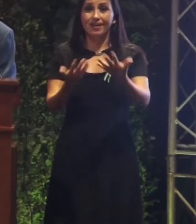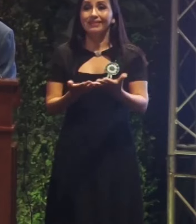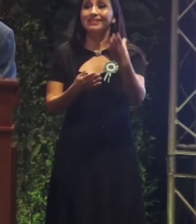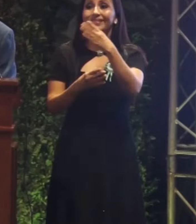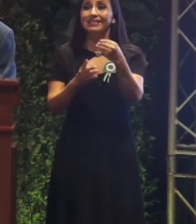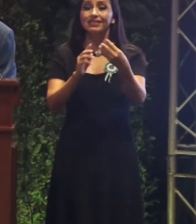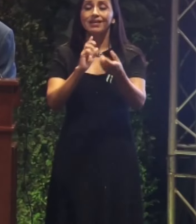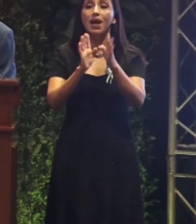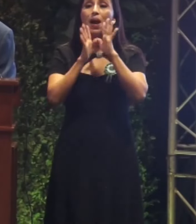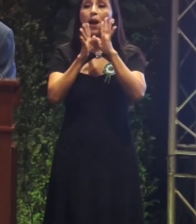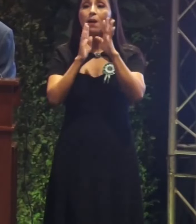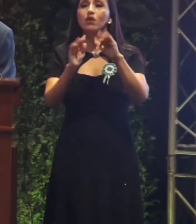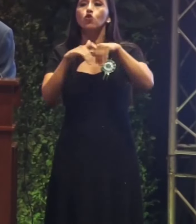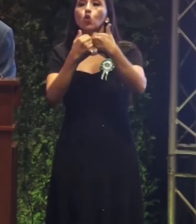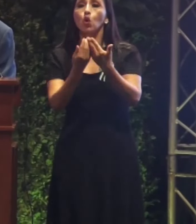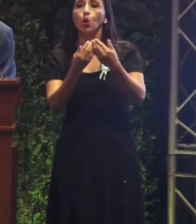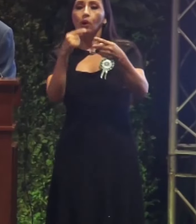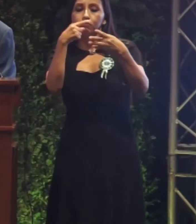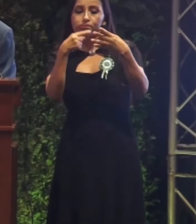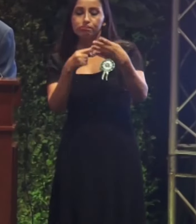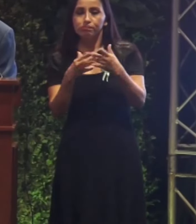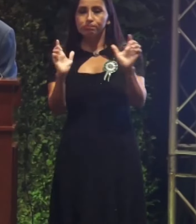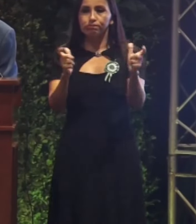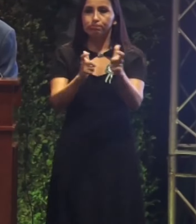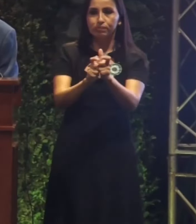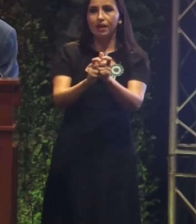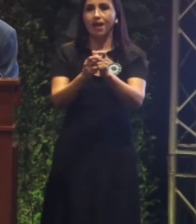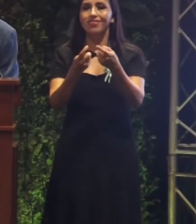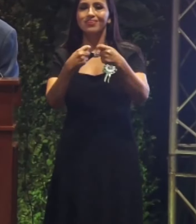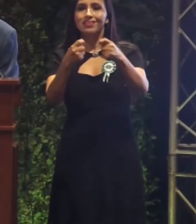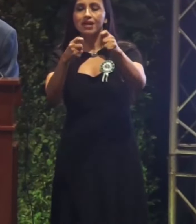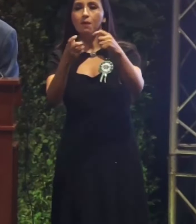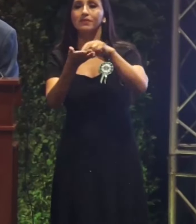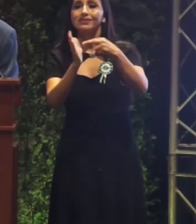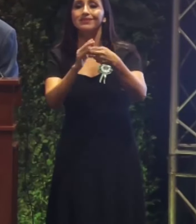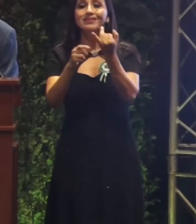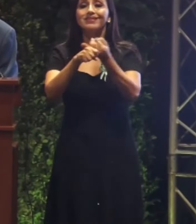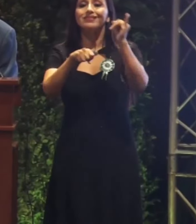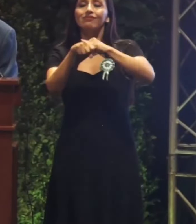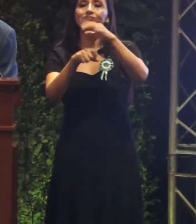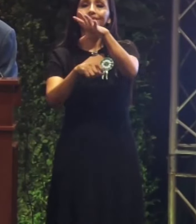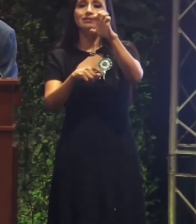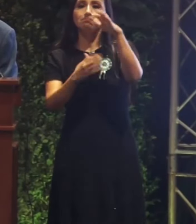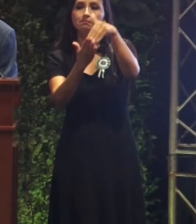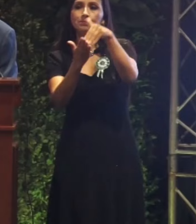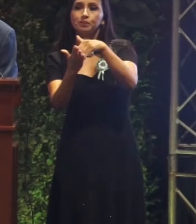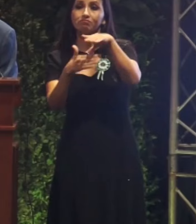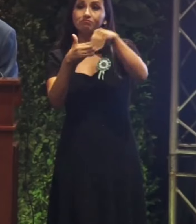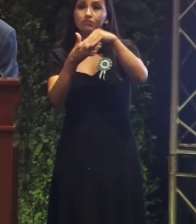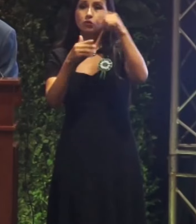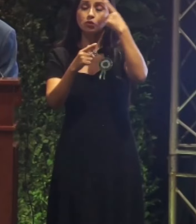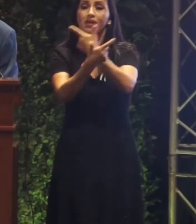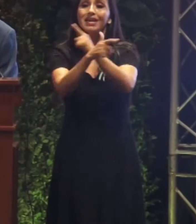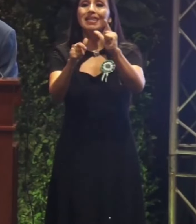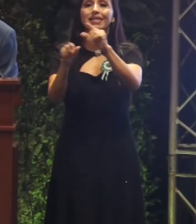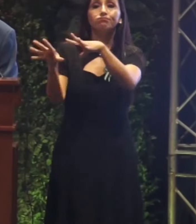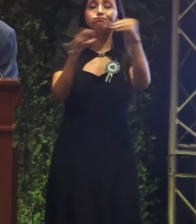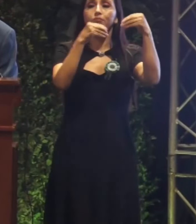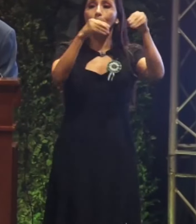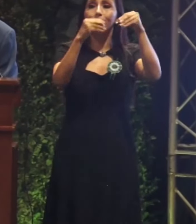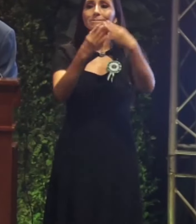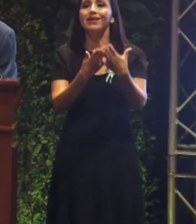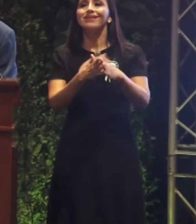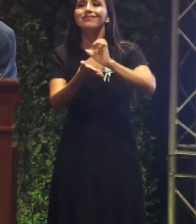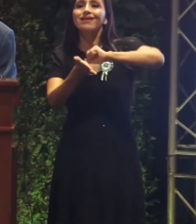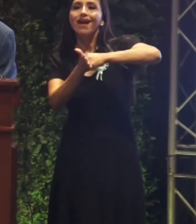y tras de hablar de la simplificación de trámites, sostuvo que preveía un incremento de 500 millones de dólares por la libre exportación de harina